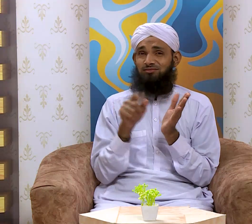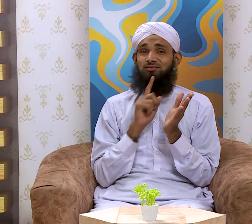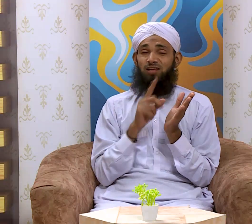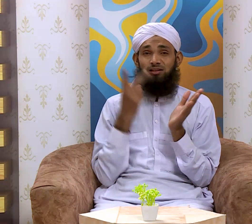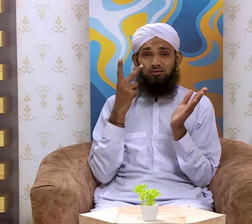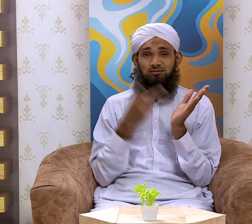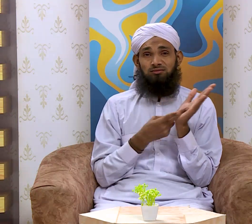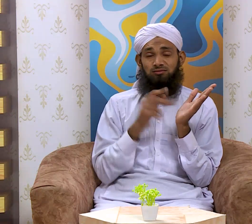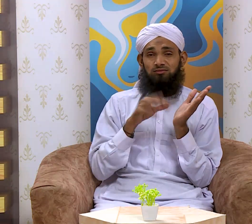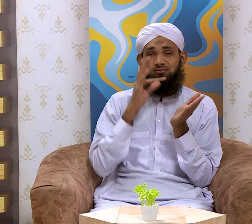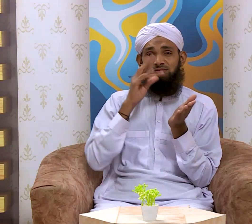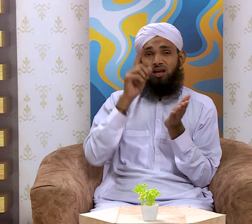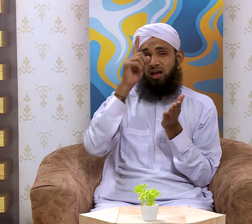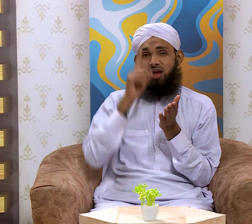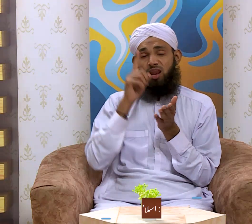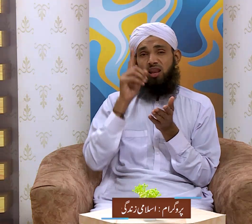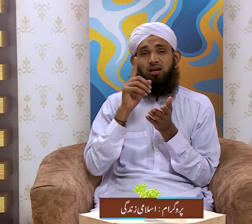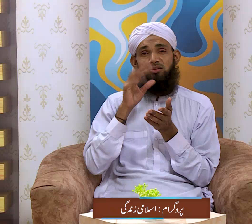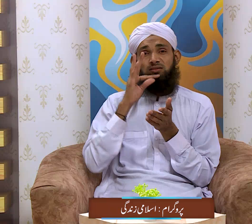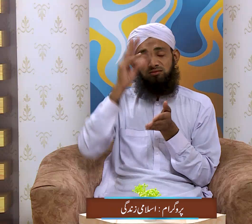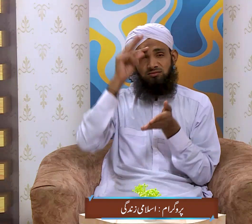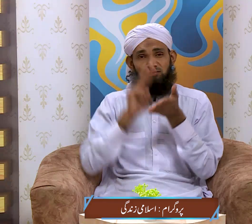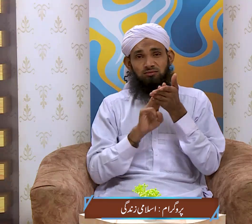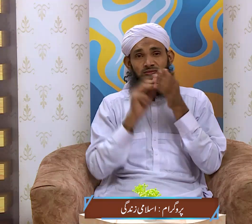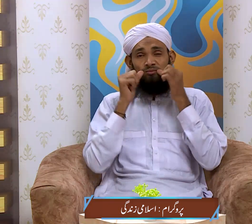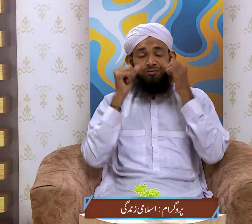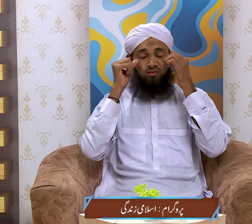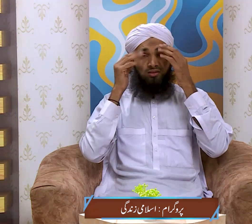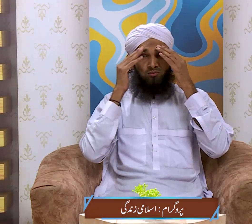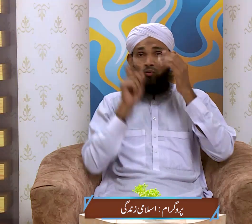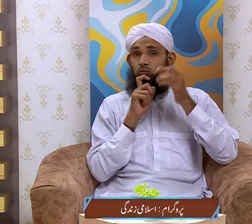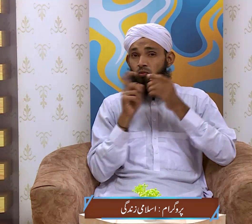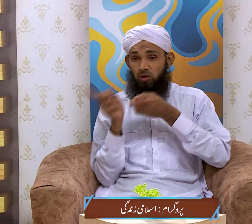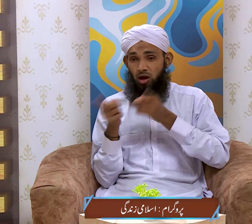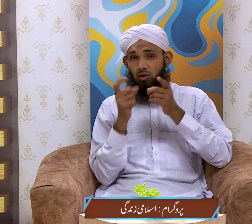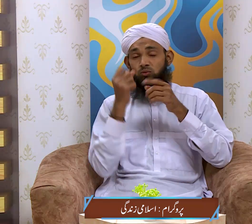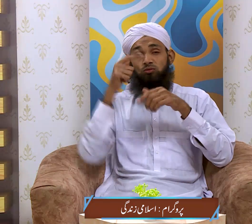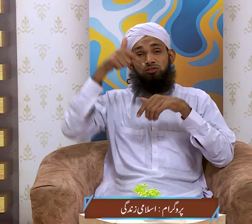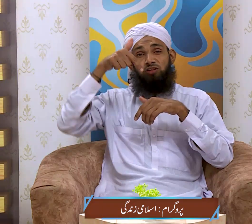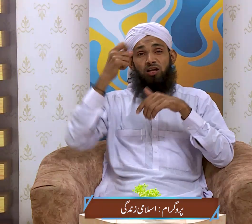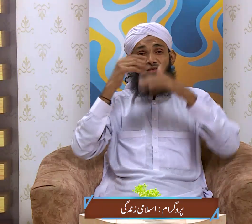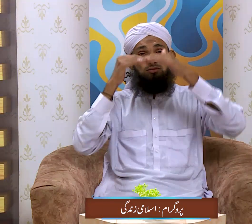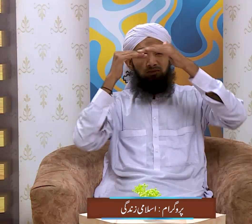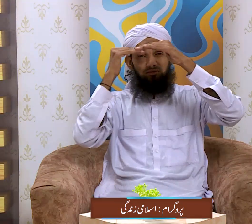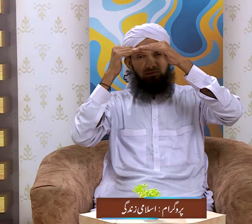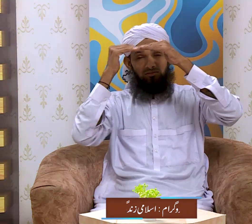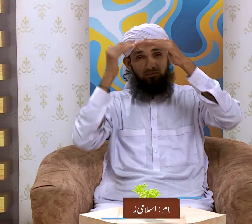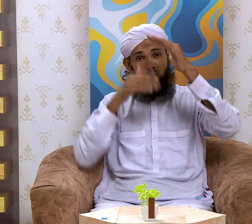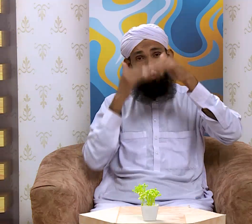صلی اللہ علیہ وآلہ وبارک وسلم کو ساتوں آسمانوں بلکہ اوپر کی تمام چیزوں اور ساتوں زمینوں